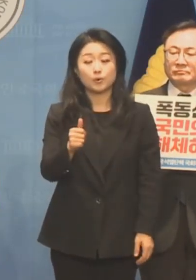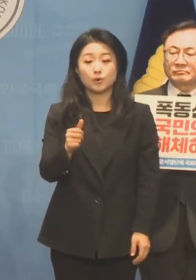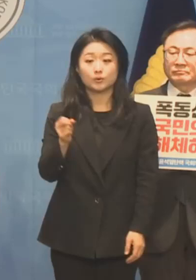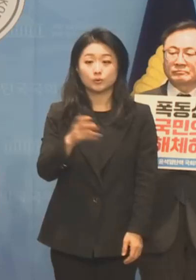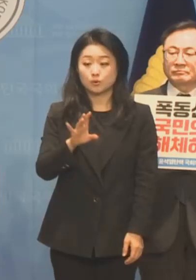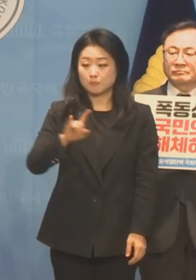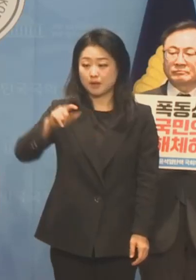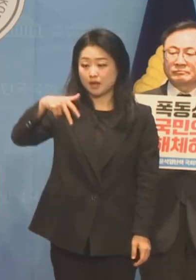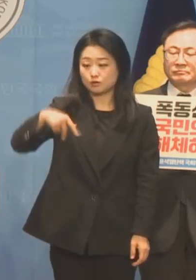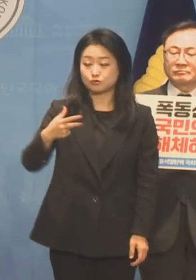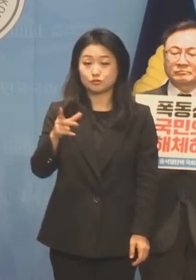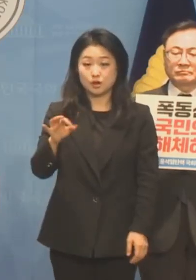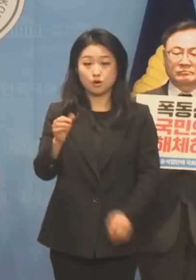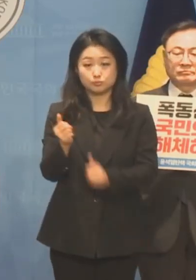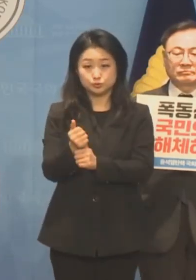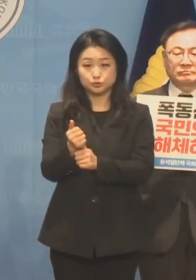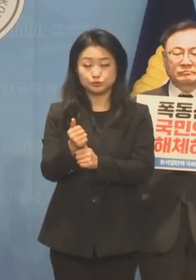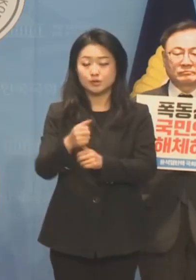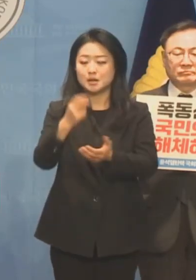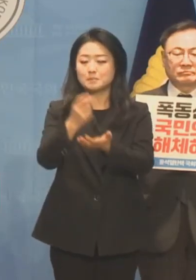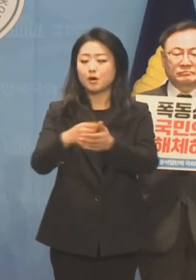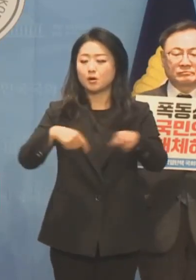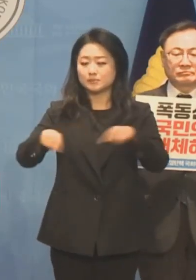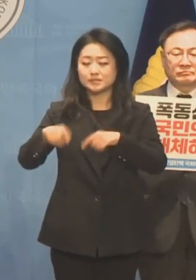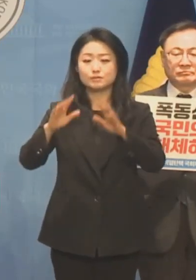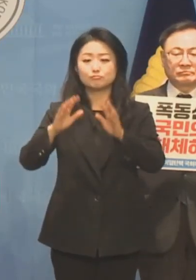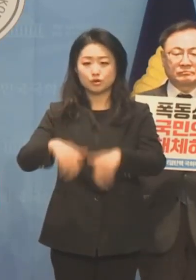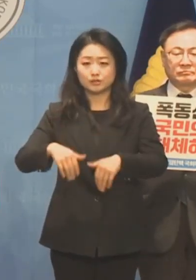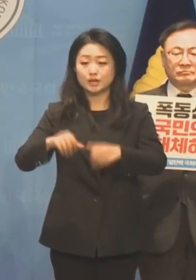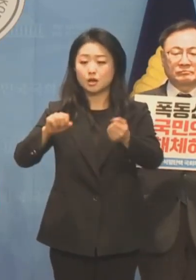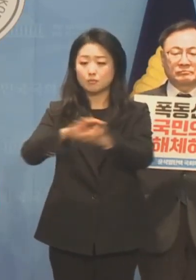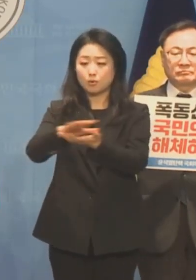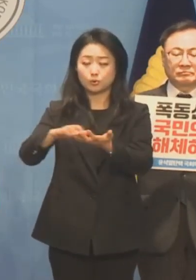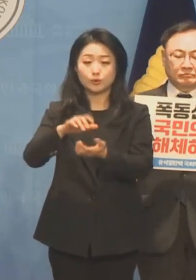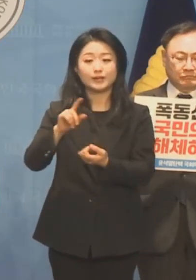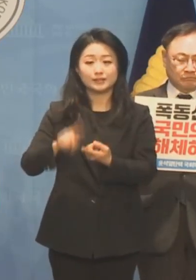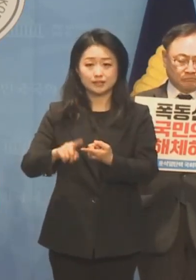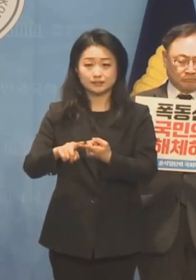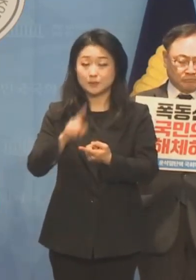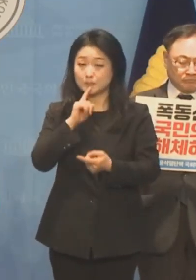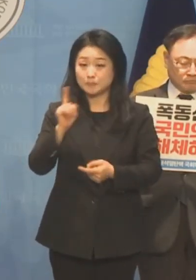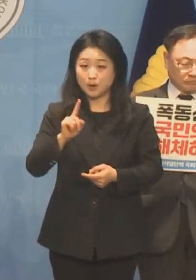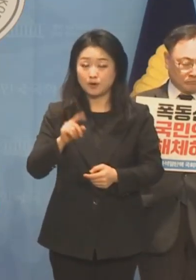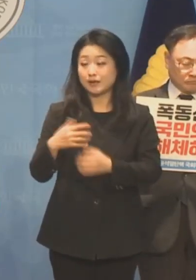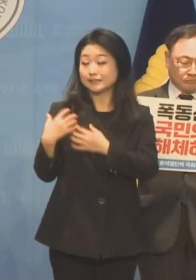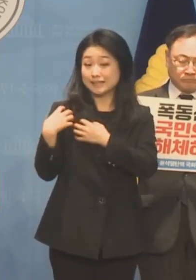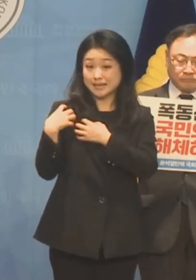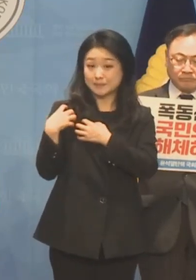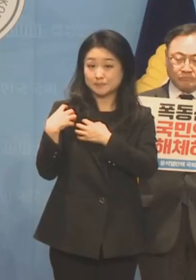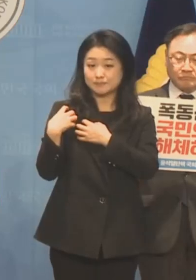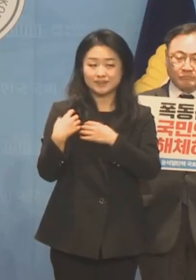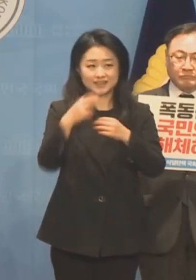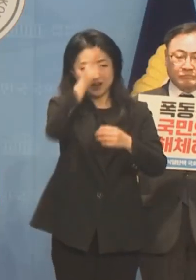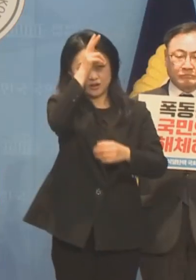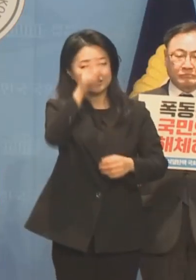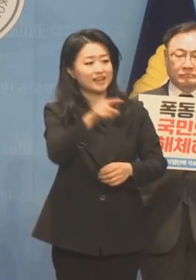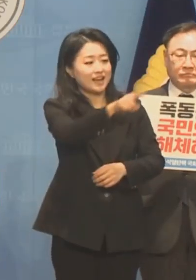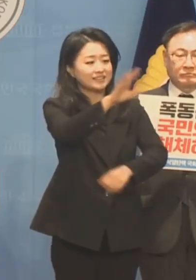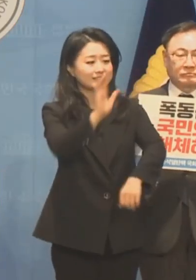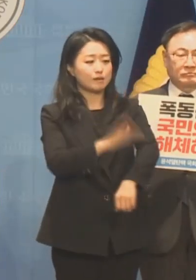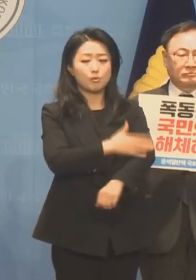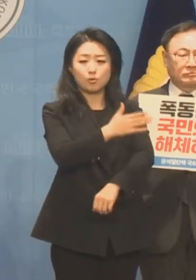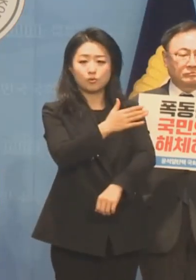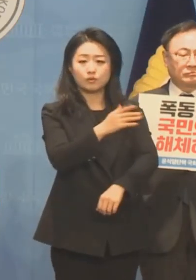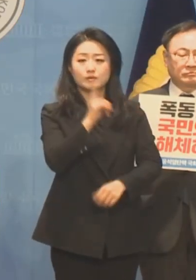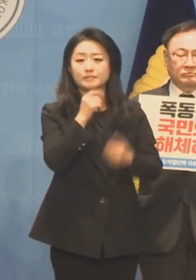배준영 전 수석 부대표도 법치의 근간을 무너뜨리는 폭동에 대해 그 책임을 경찰에게 돌리는 망언을 서슴지